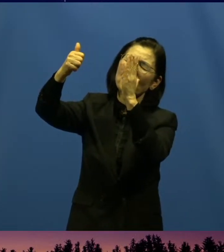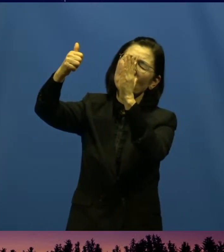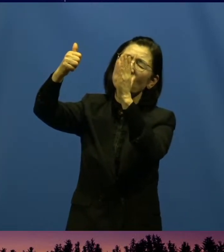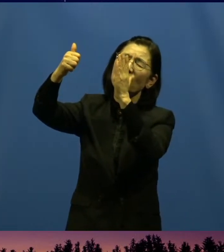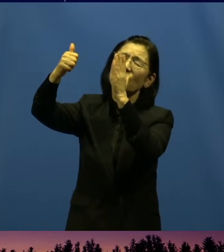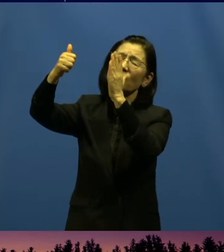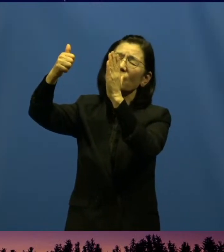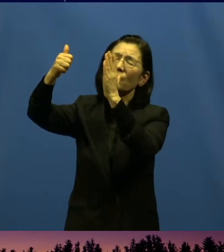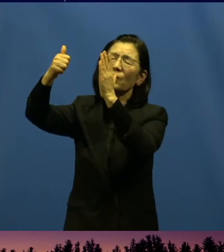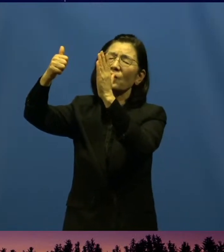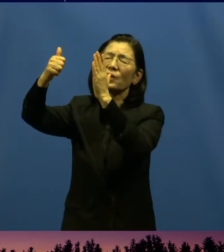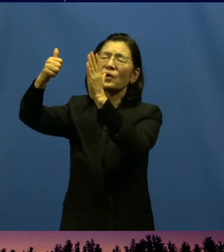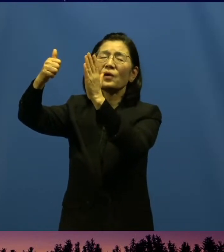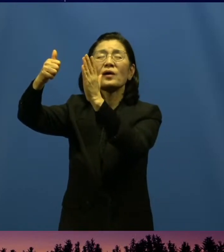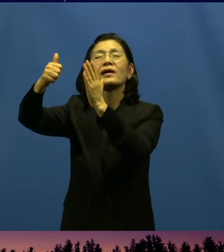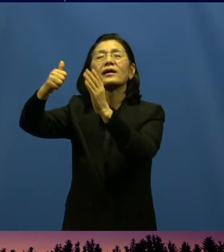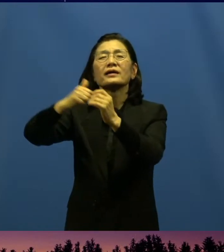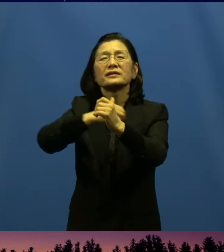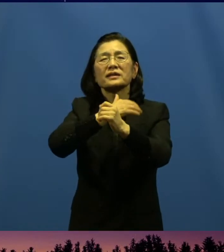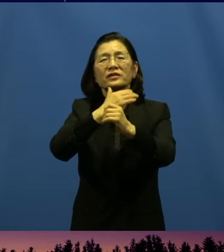드리고